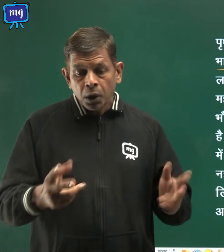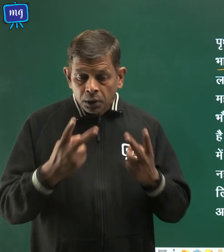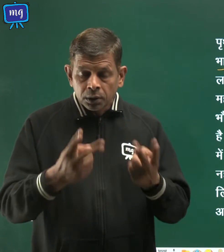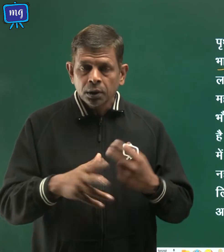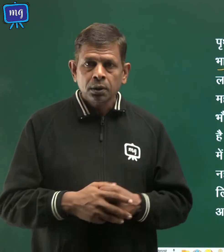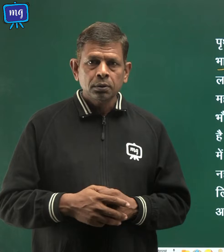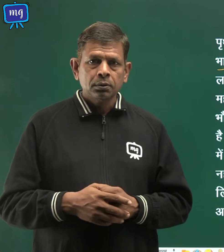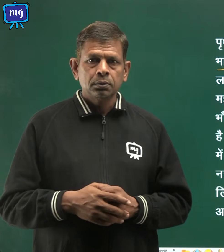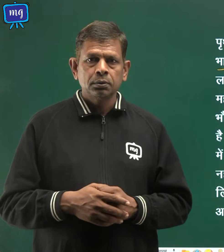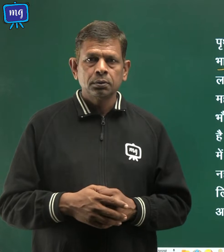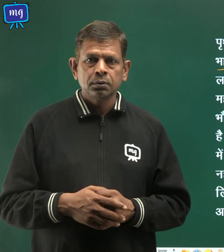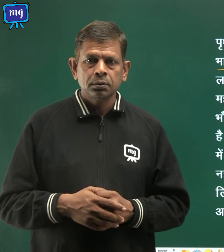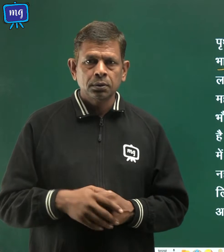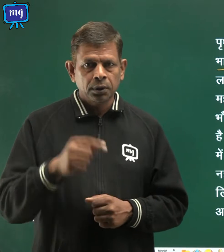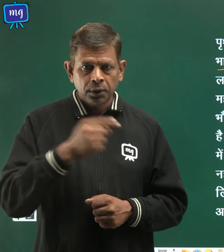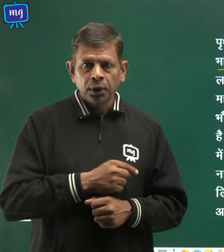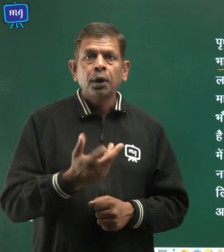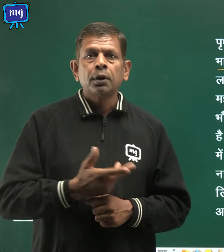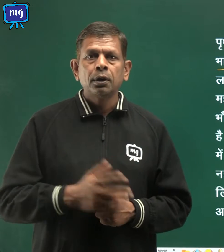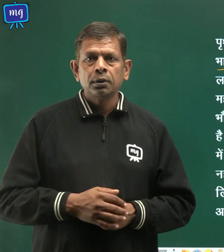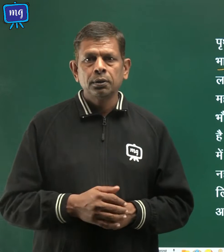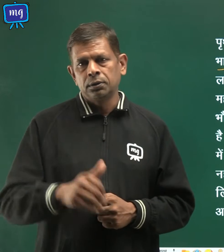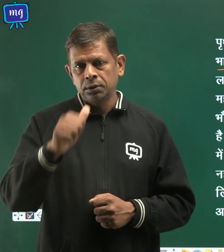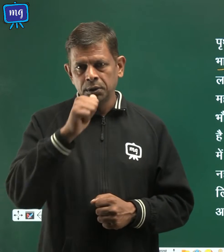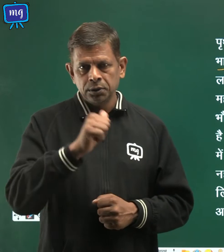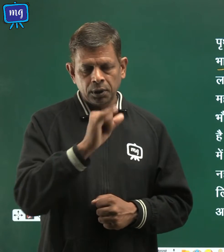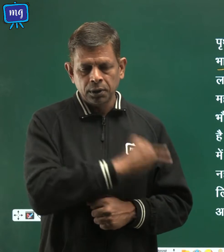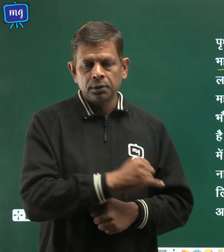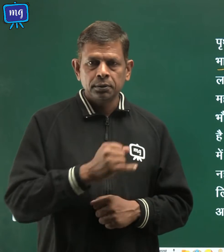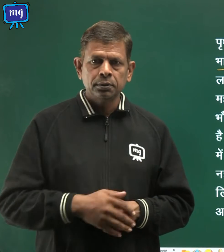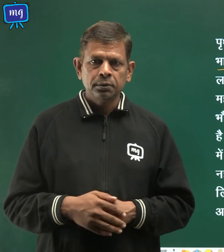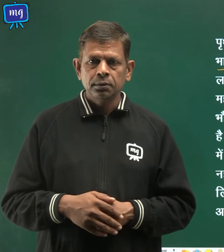है ना, ये क्या है? जल है।